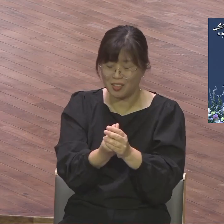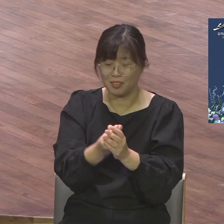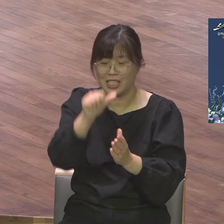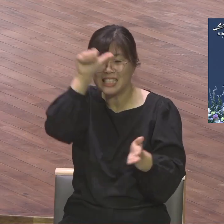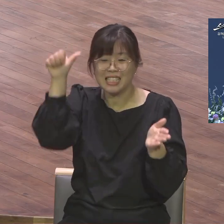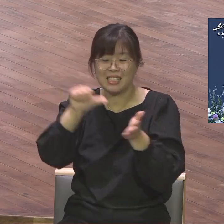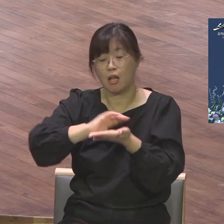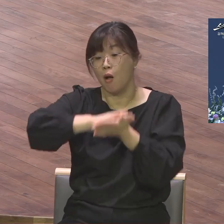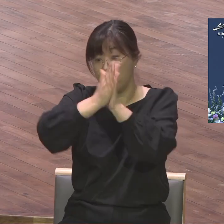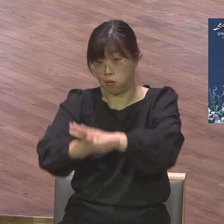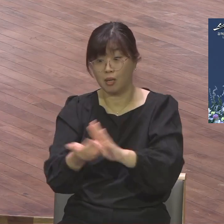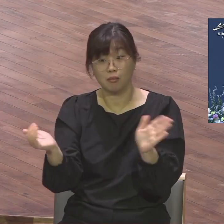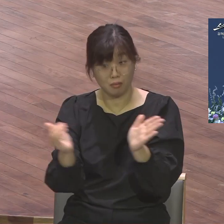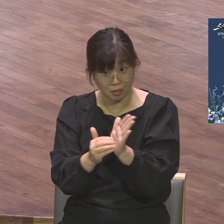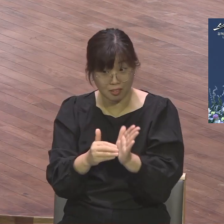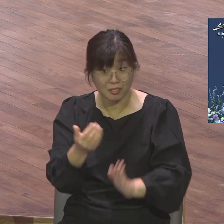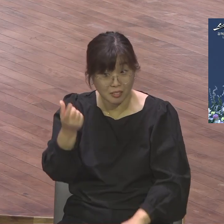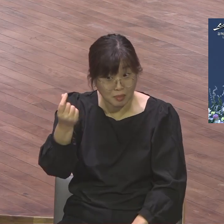또 마찬가지